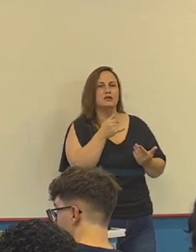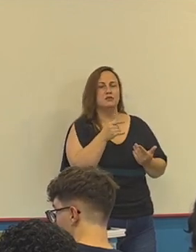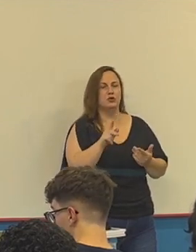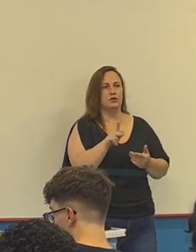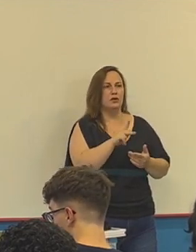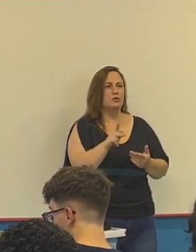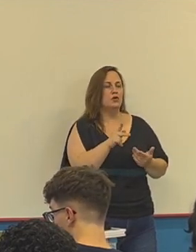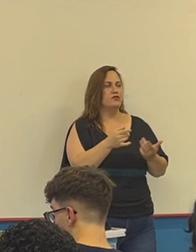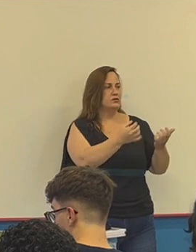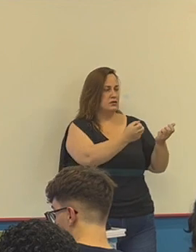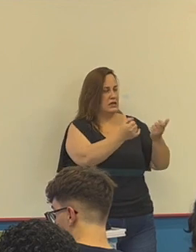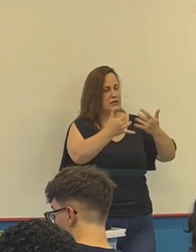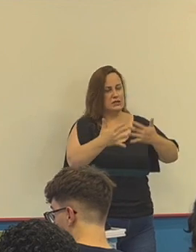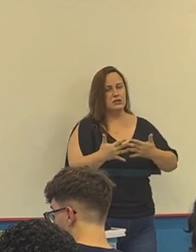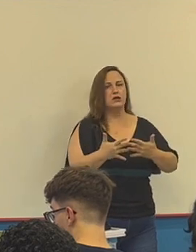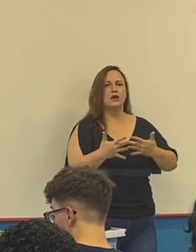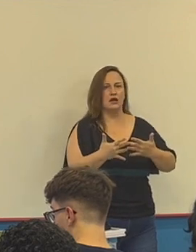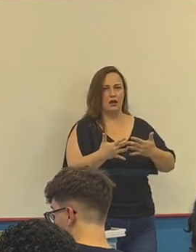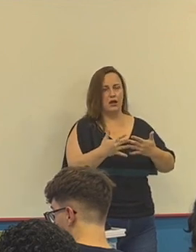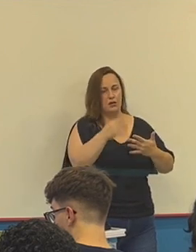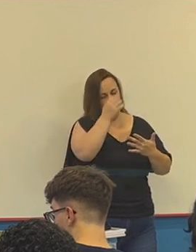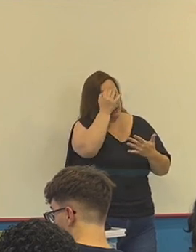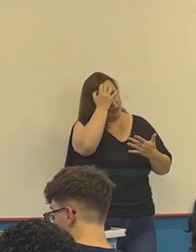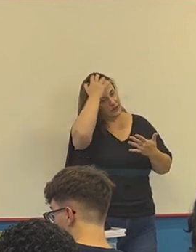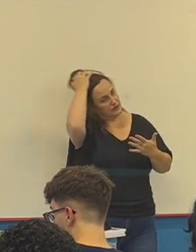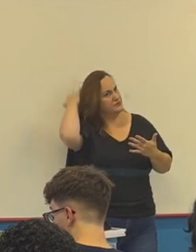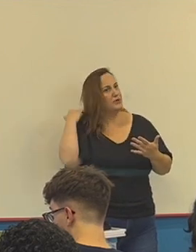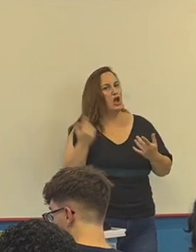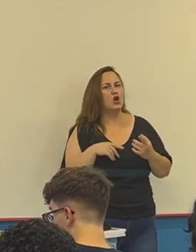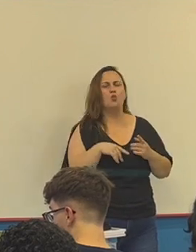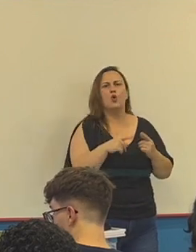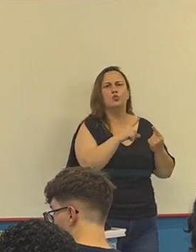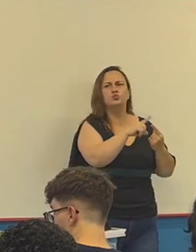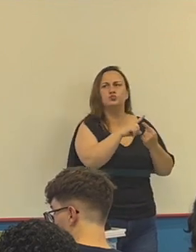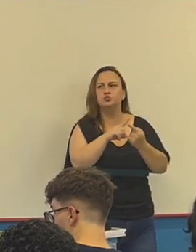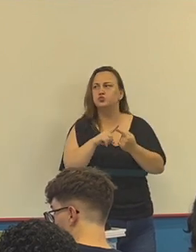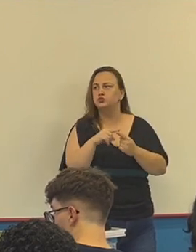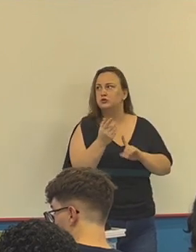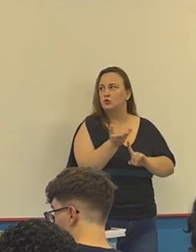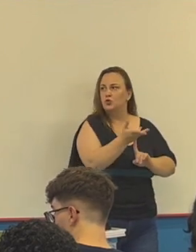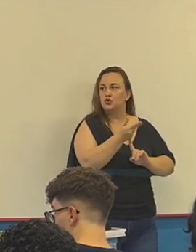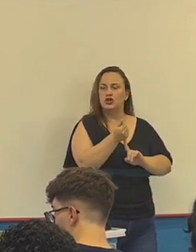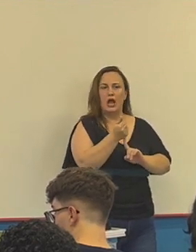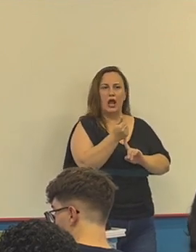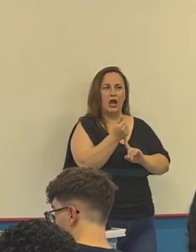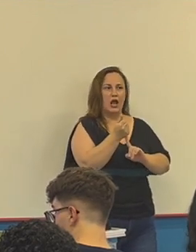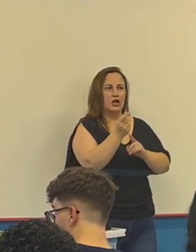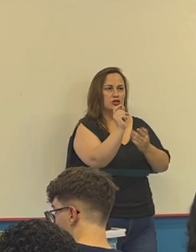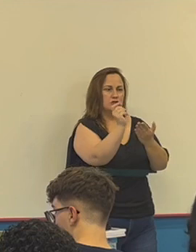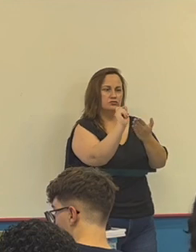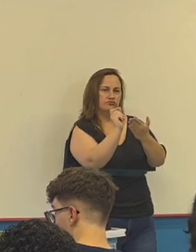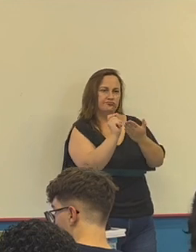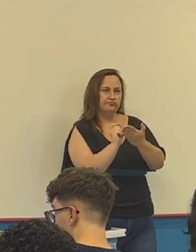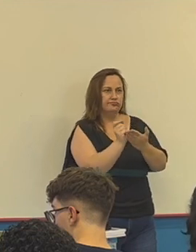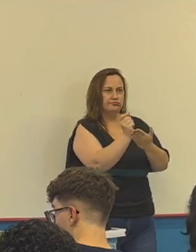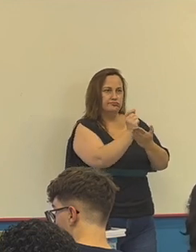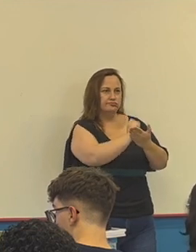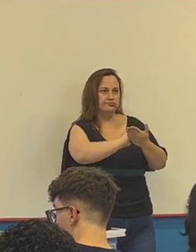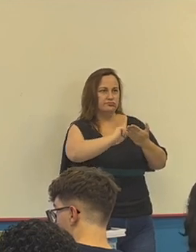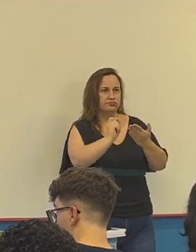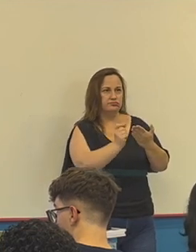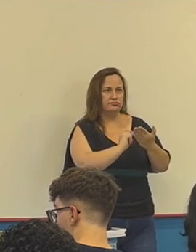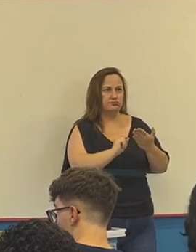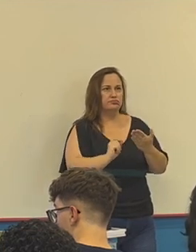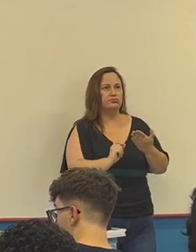falando sobre tipos de arte, você falou alguma coisa de traço, né, alguma coisa, não sei se... Qual você falou?